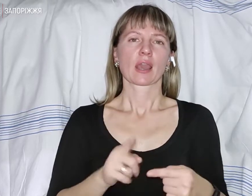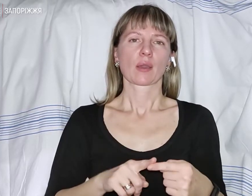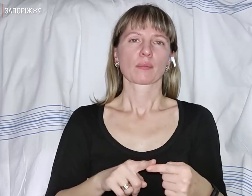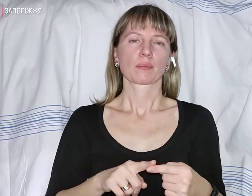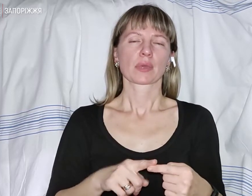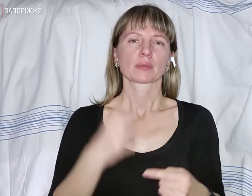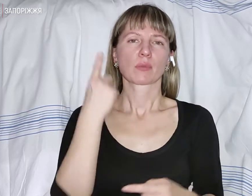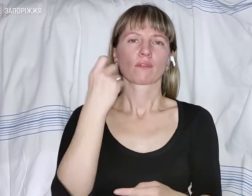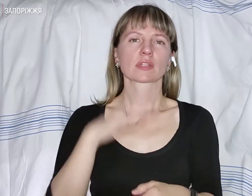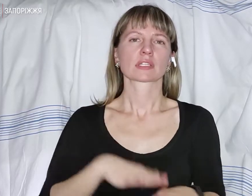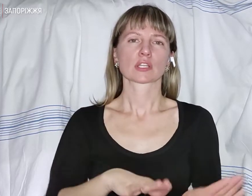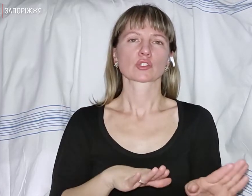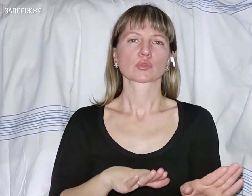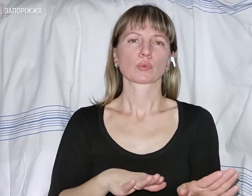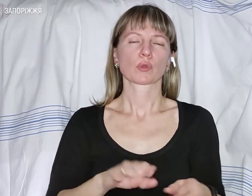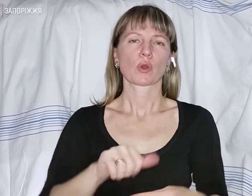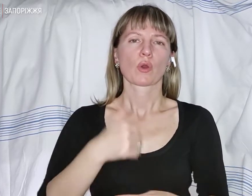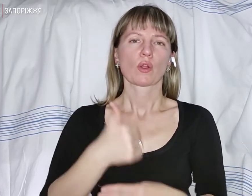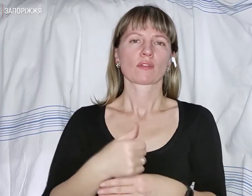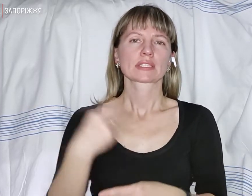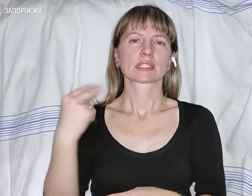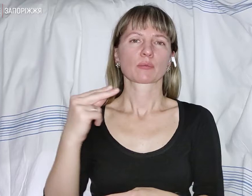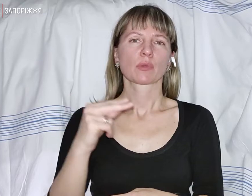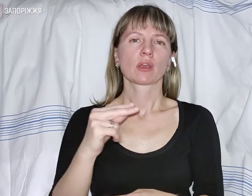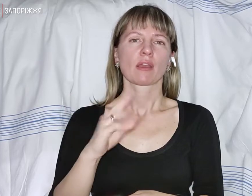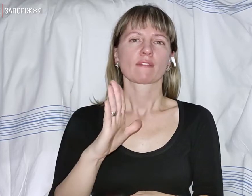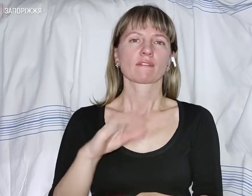махать нам, типа, идите сюда, и разогнался. И мы зашли.